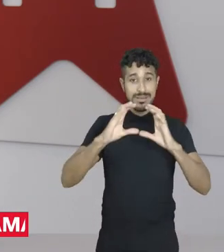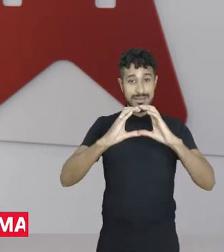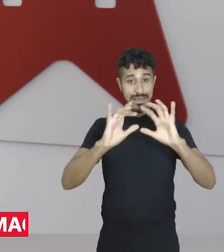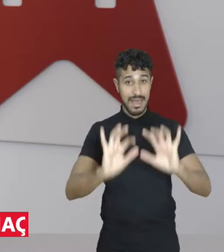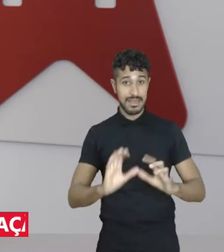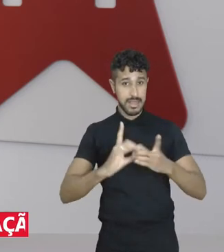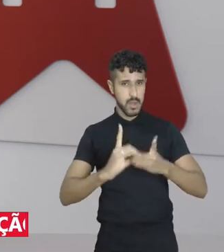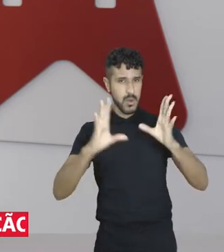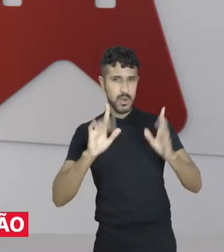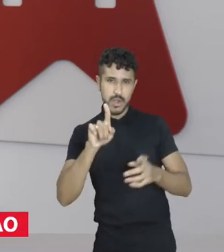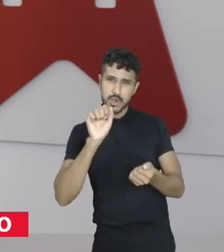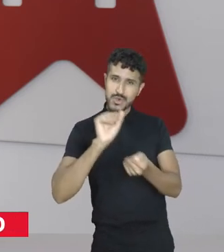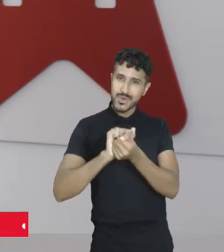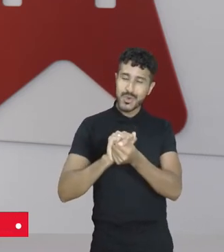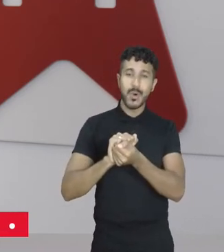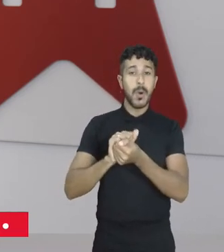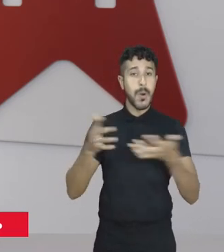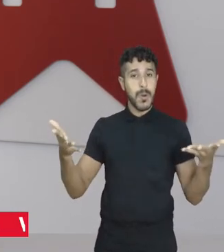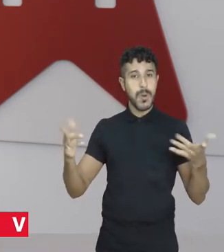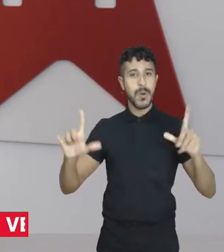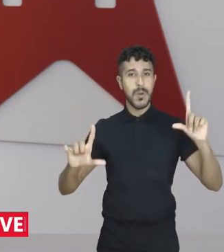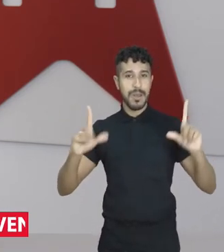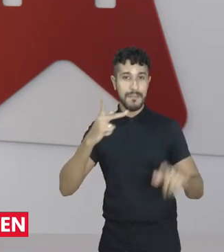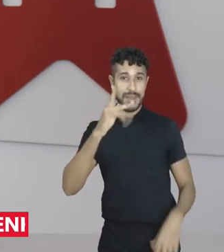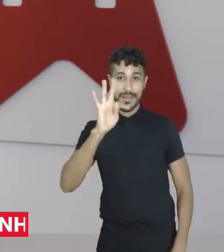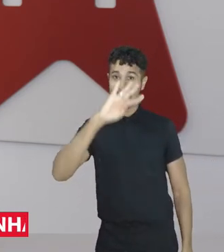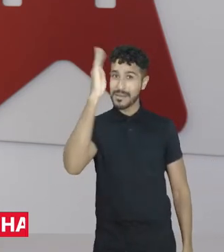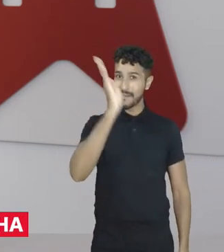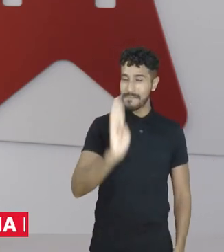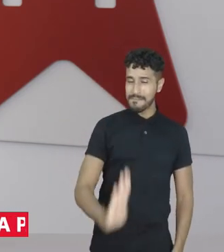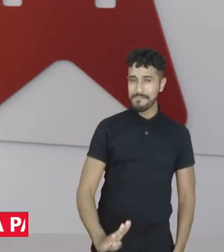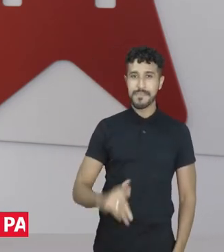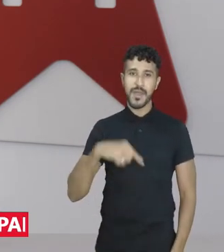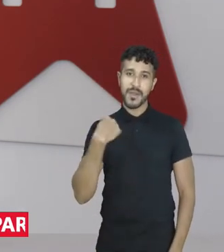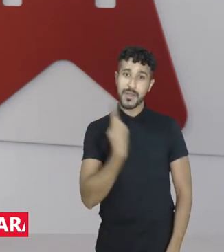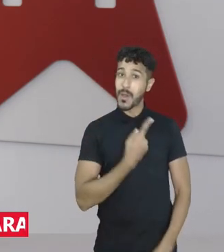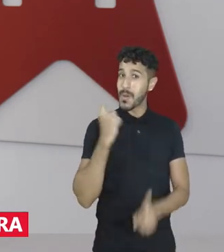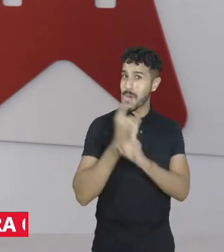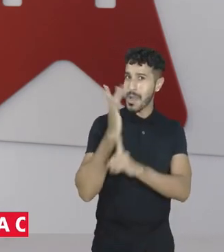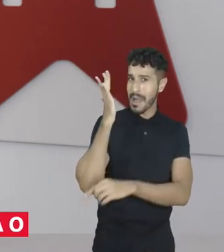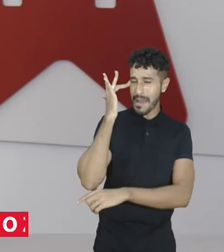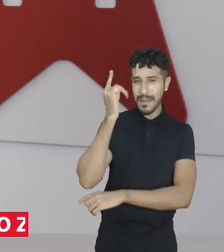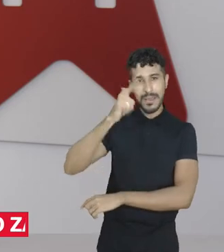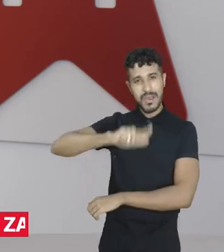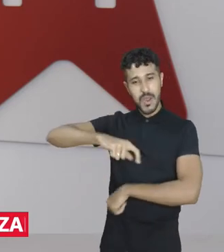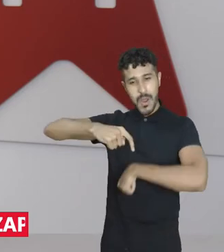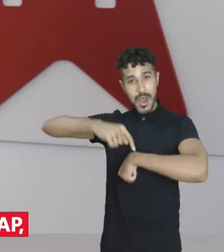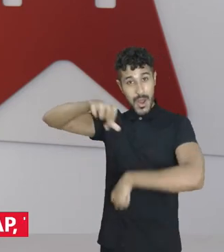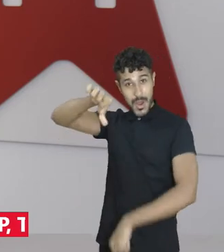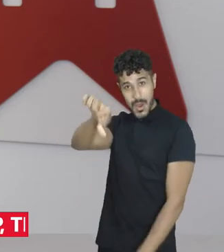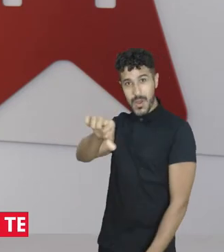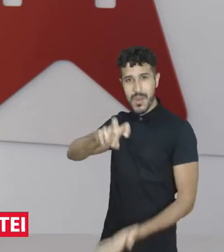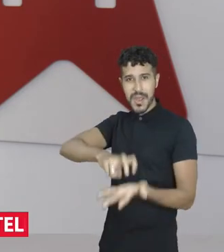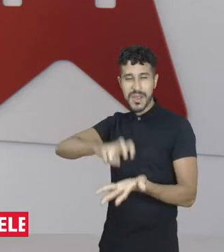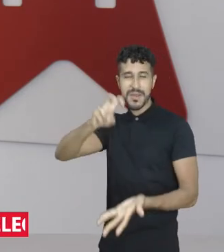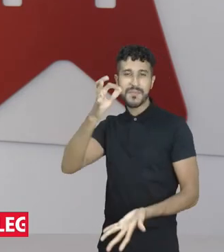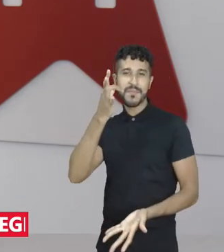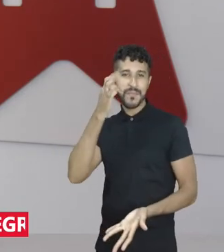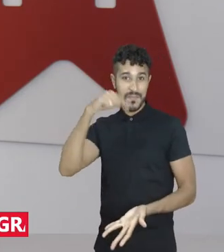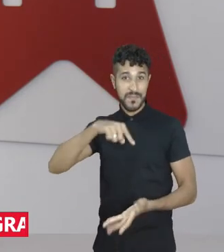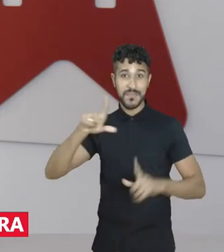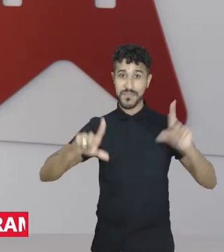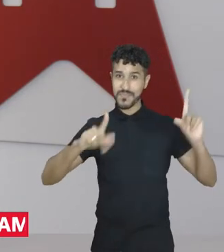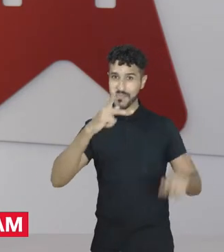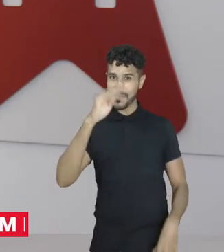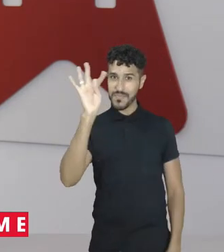sua companhia na edição de hoje do Jornal PT Brasil. E a gente se vê amanhã de novo às 9 horas da manhã, ao vivo aqui no Jornal